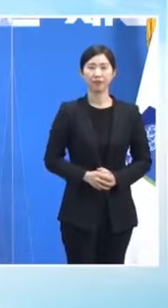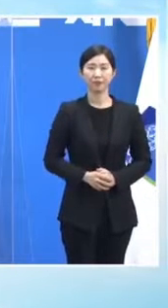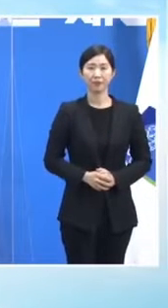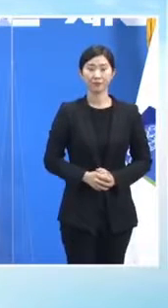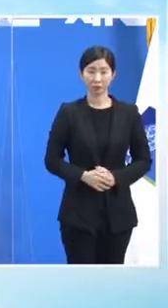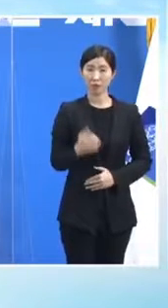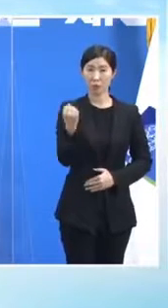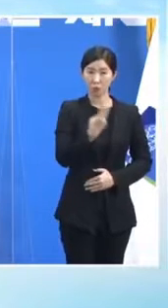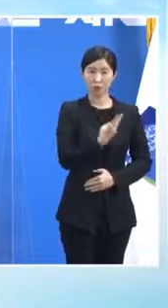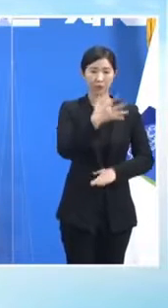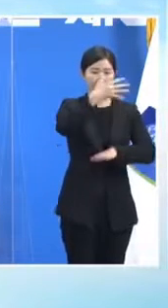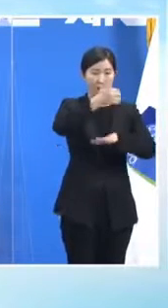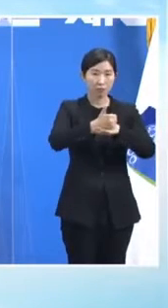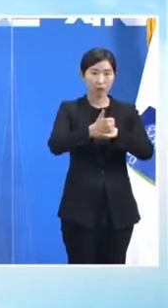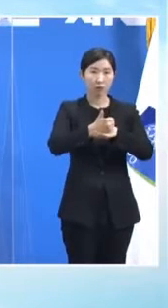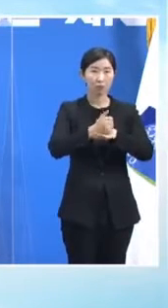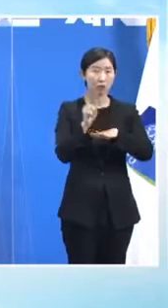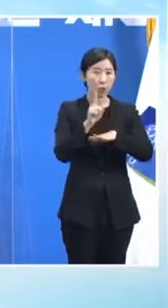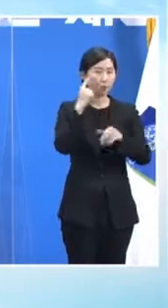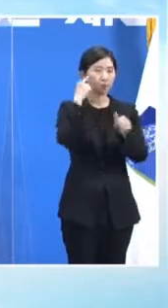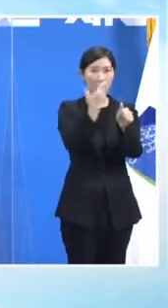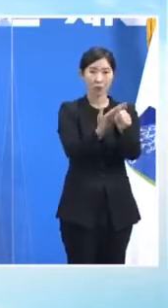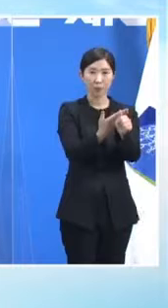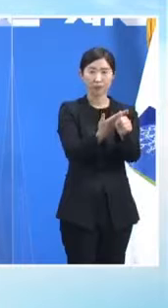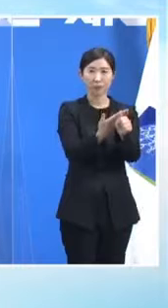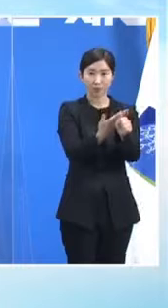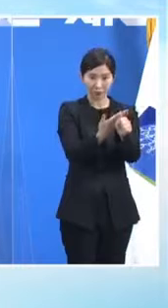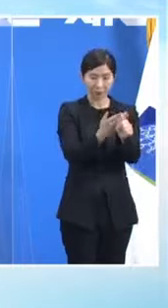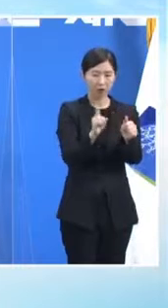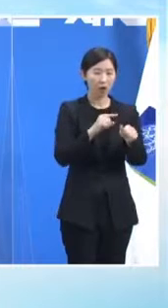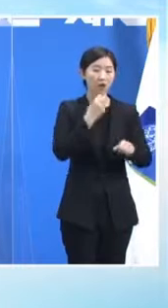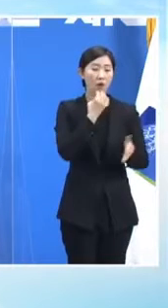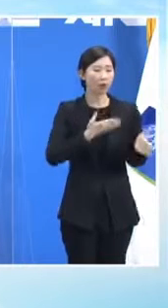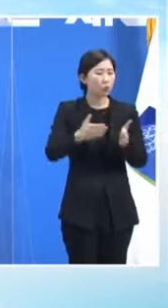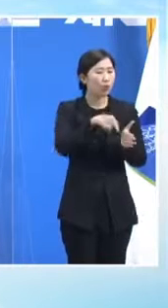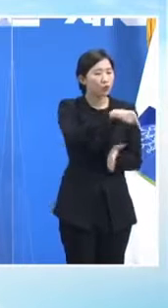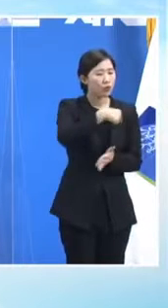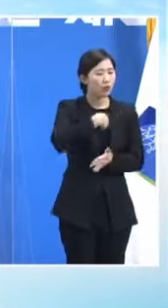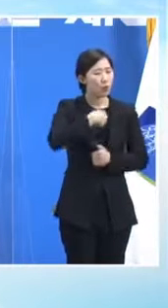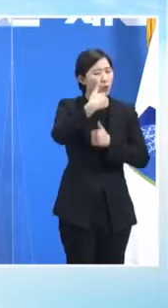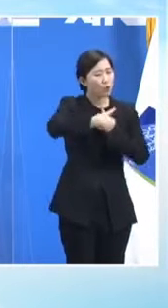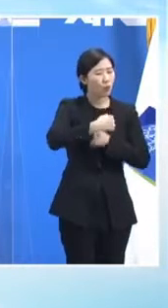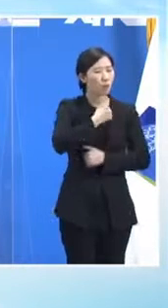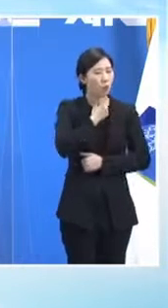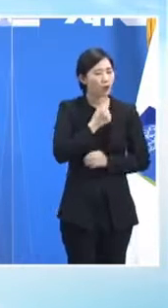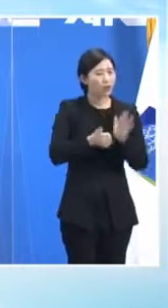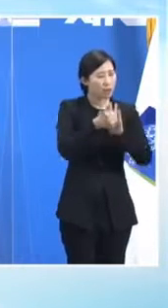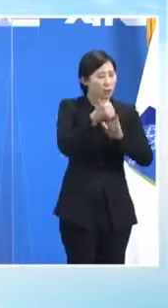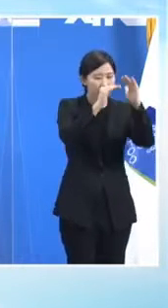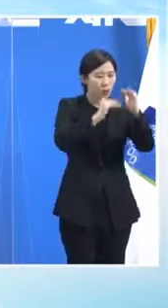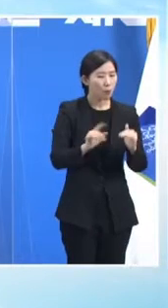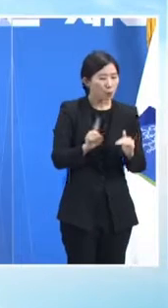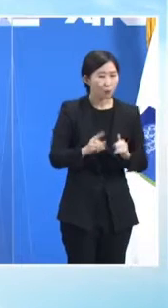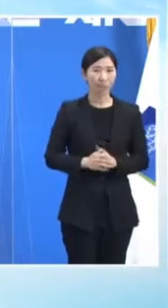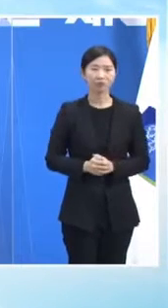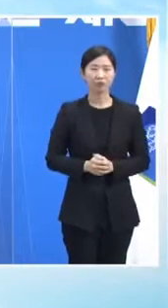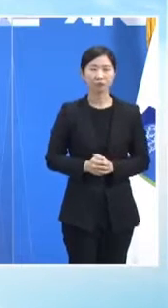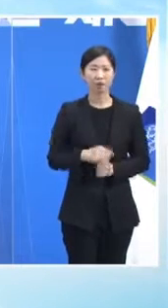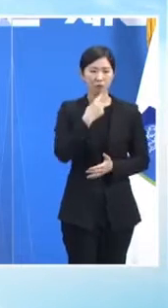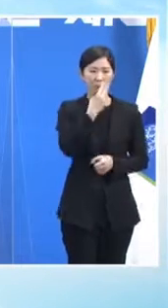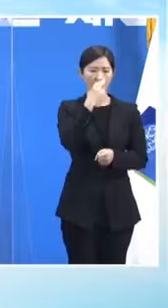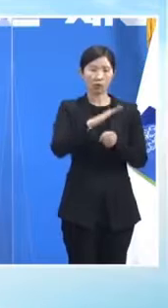마지막으로는 프리랜서들이 경기도에 희망하는 지원 방안입니다. 부당행위에 대한 상담 지원,